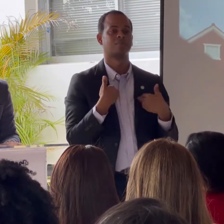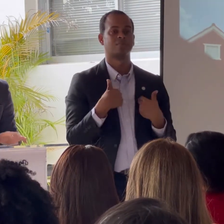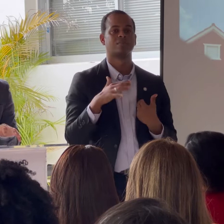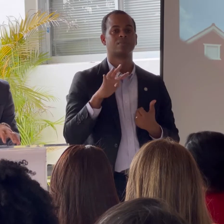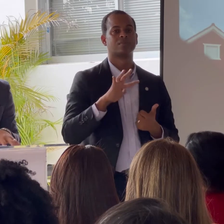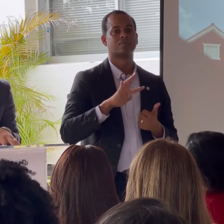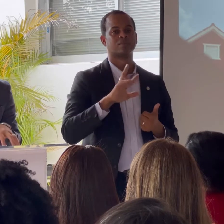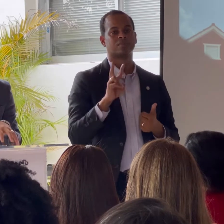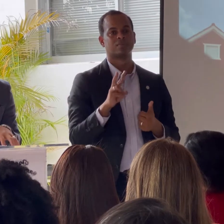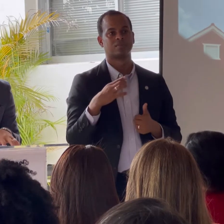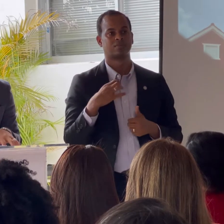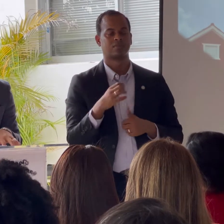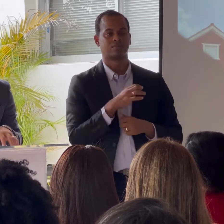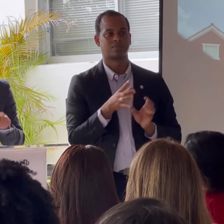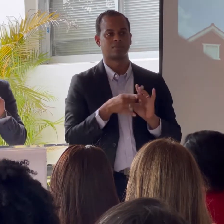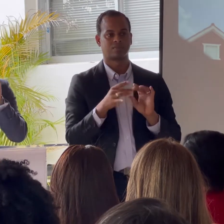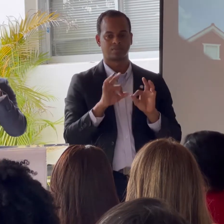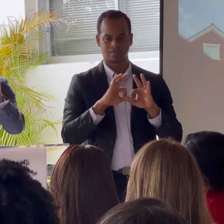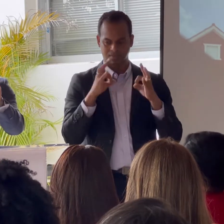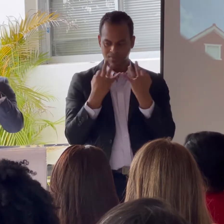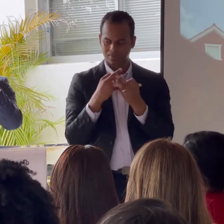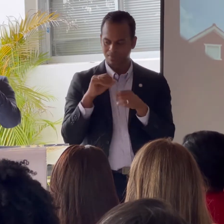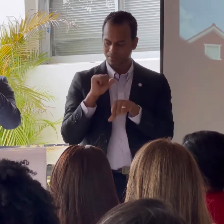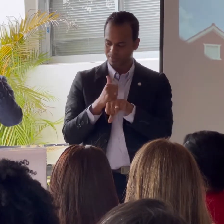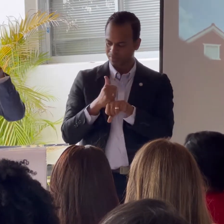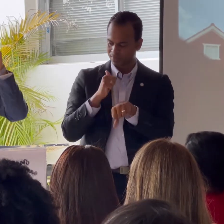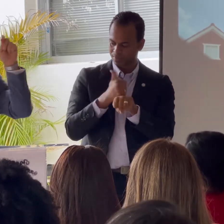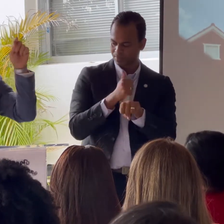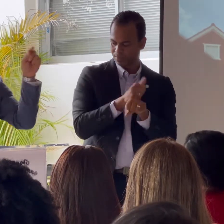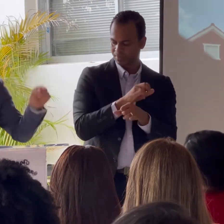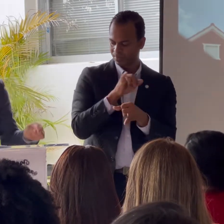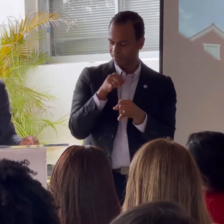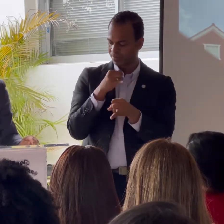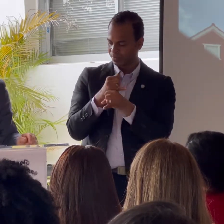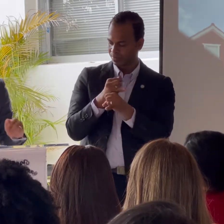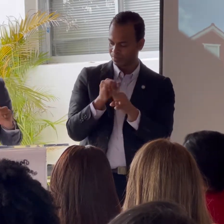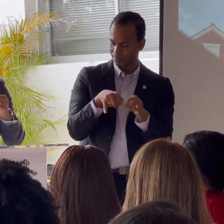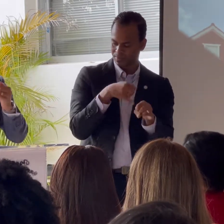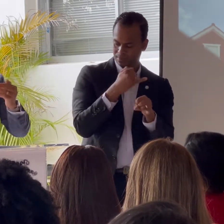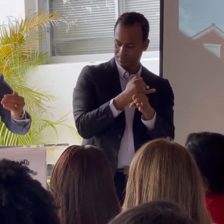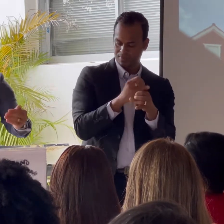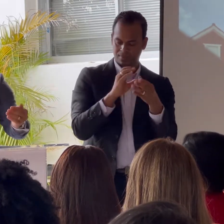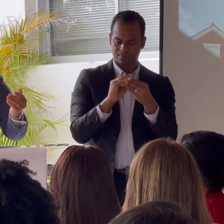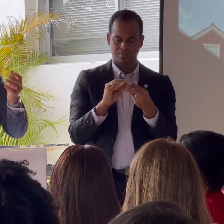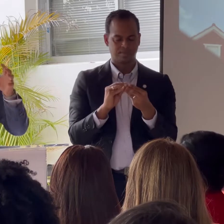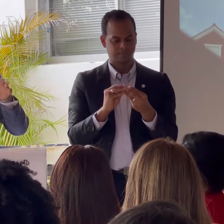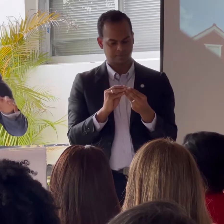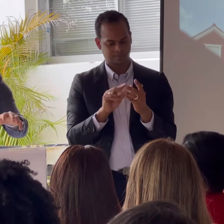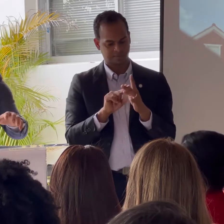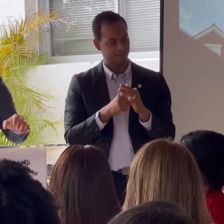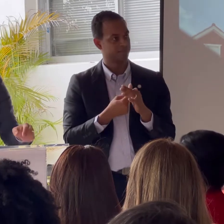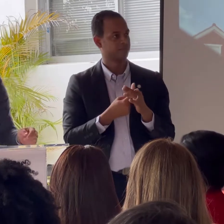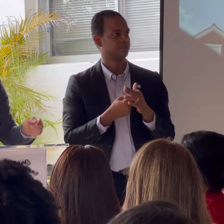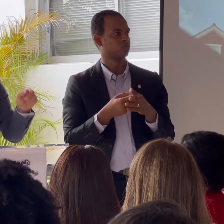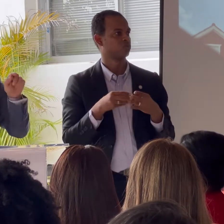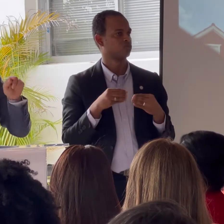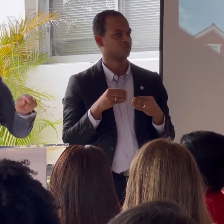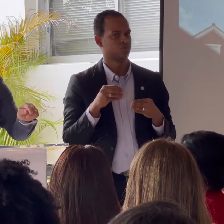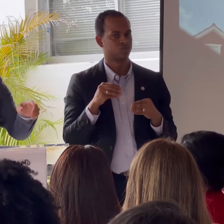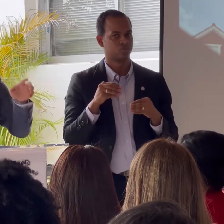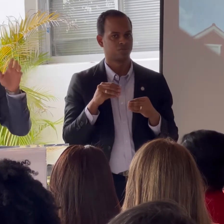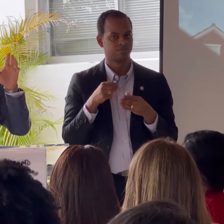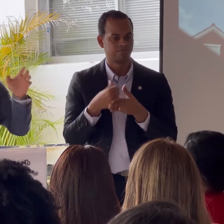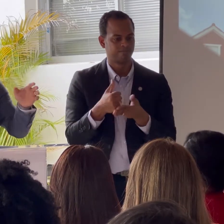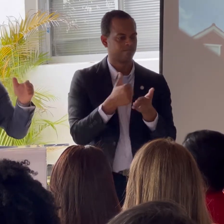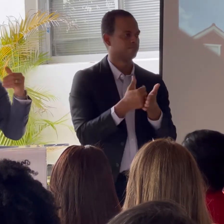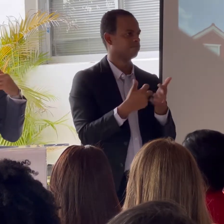52 comités de familia establecidos en cada institución pública, dando el inicio a lo que es la siembra de la